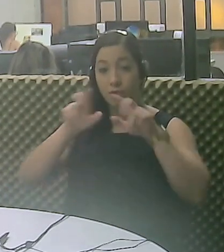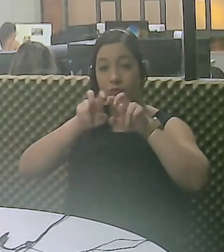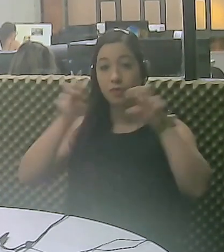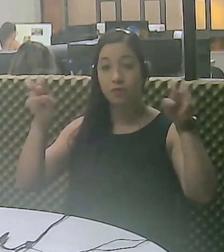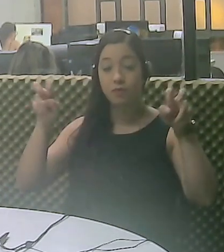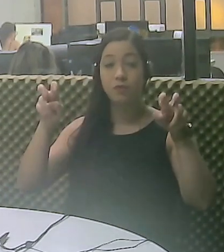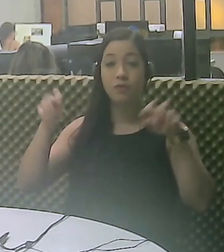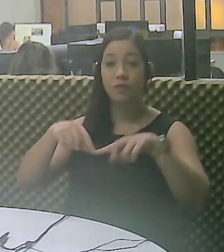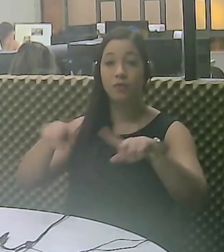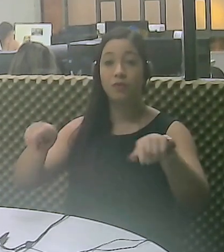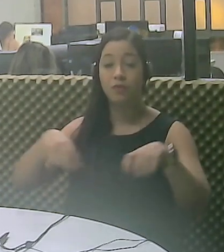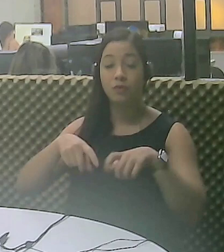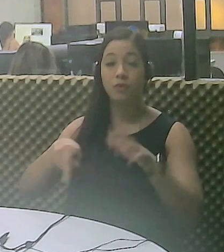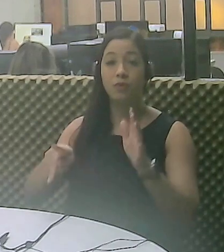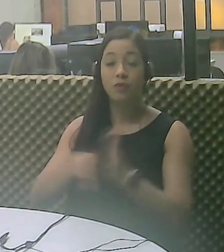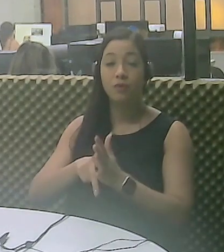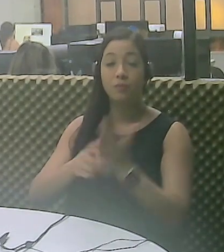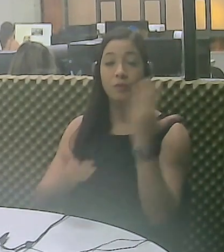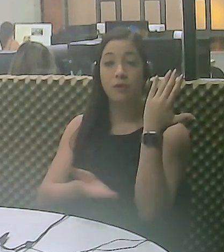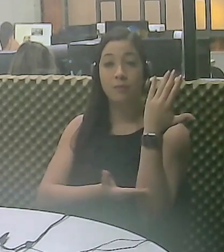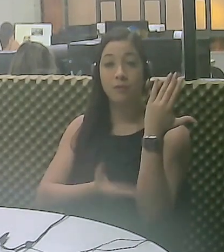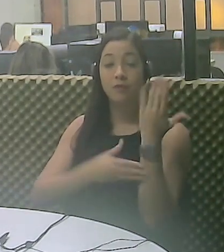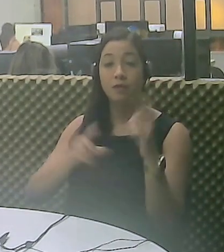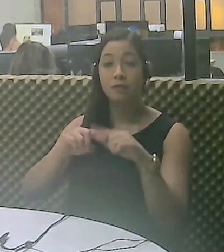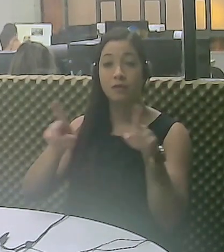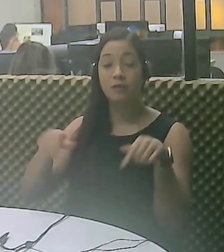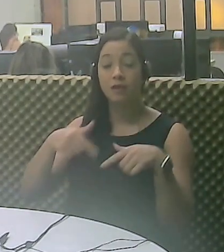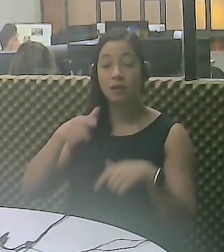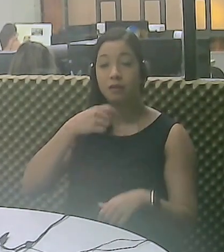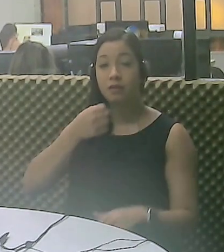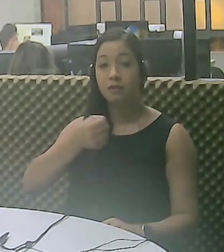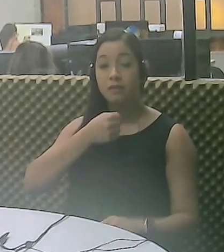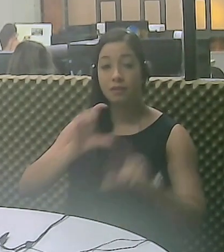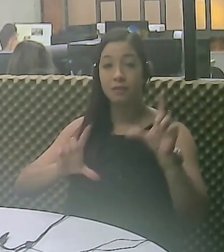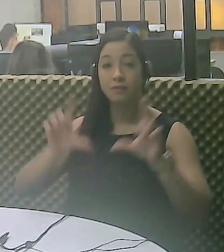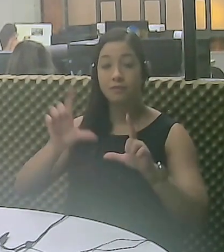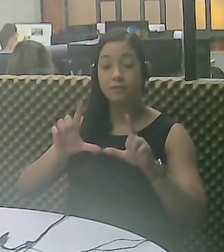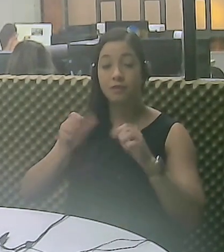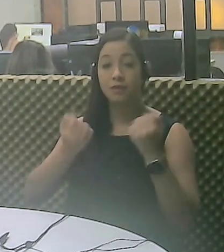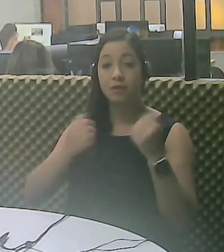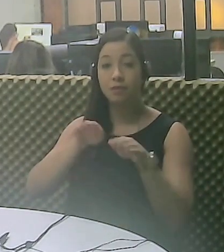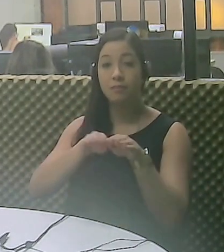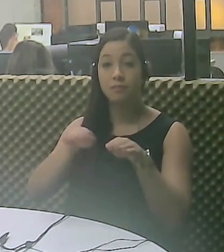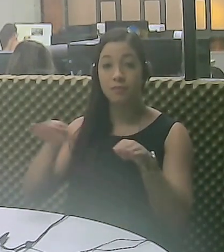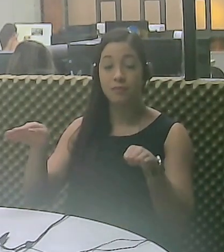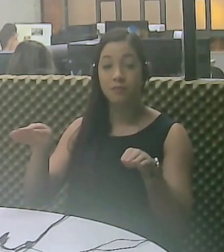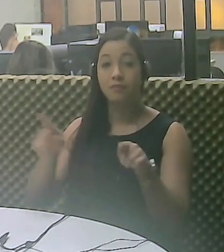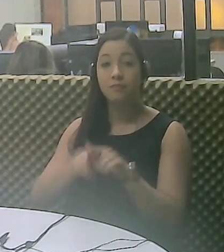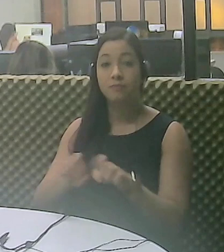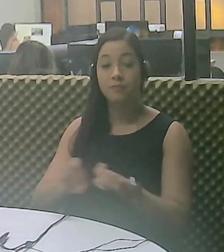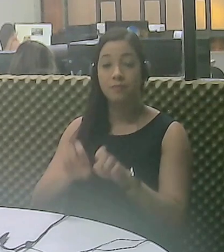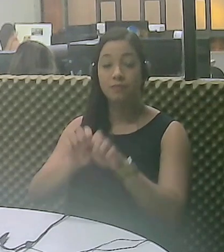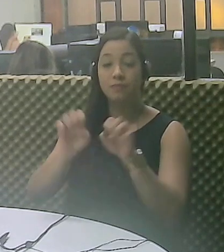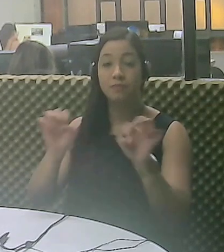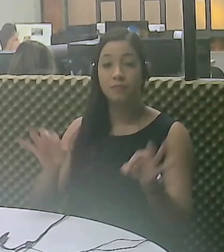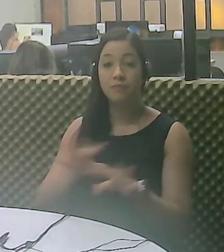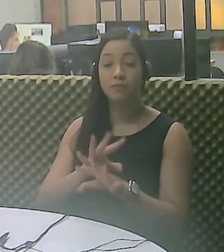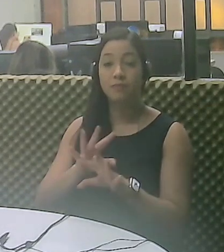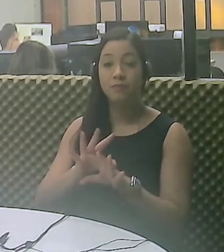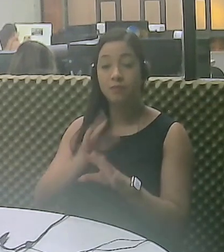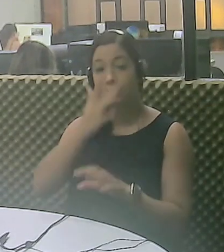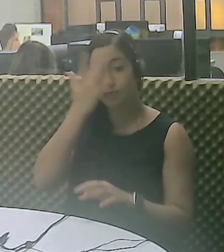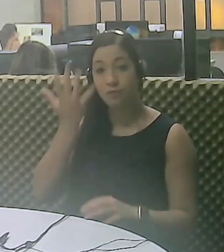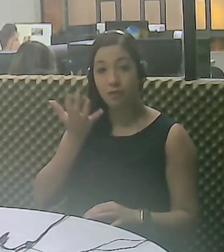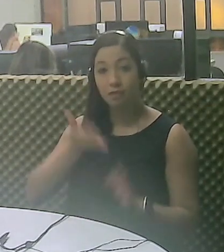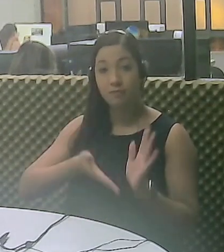com piso de taco flutuante, sala de imprensa, estacionamento e estrutura completa para os amantes dos